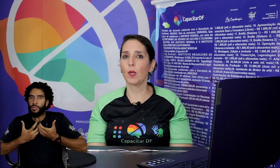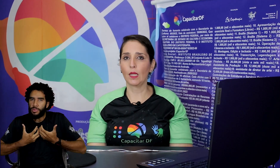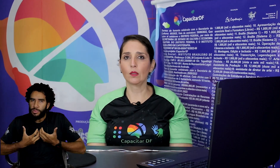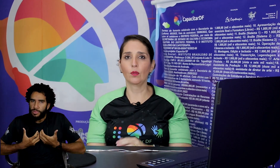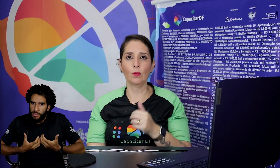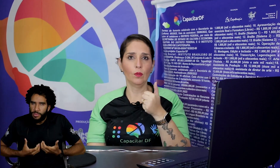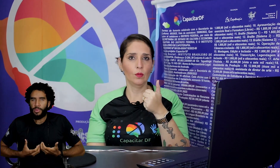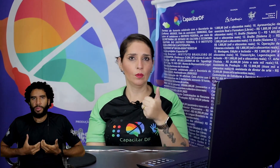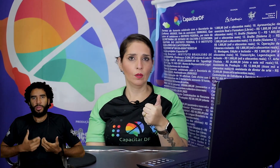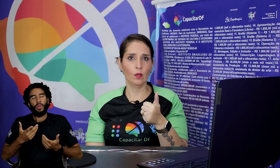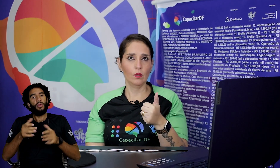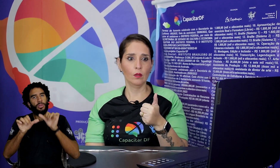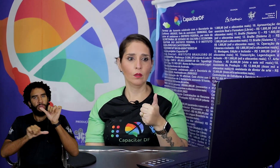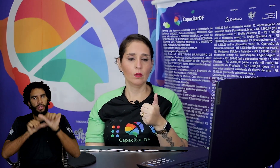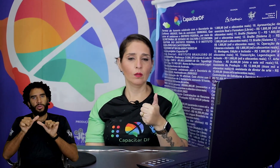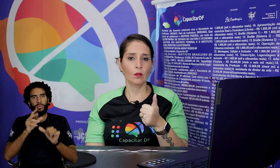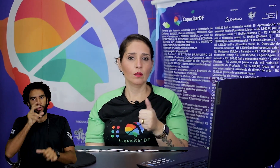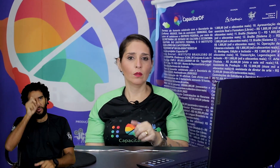de aspecto.